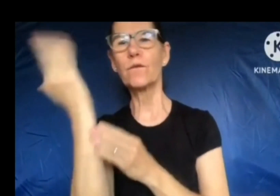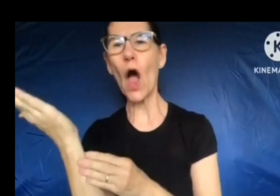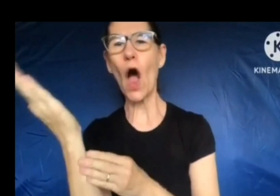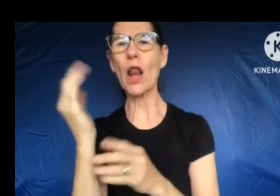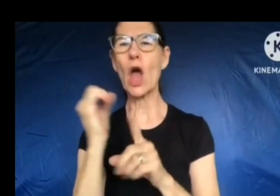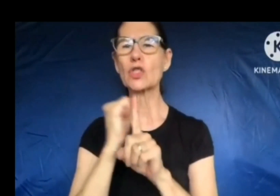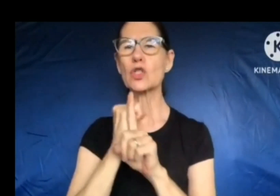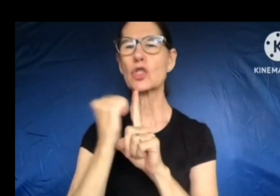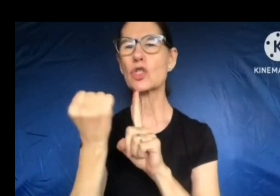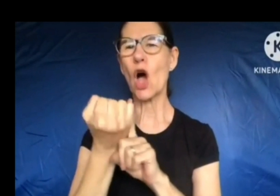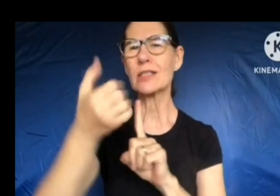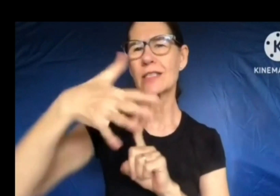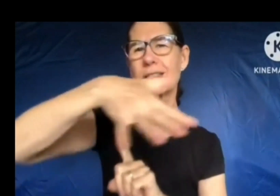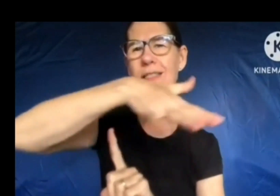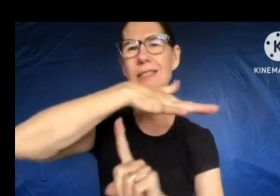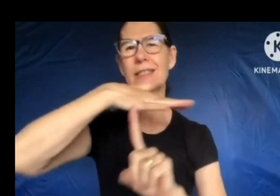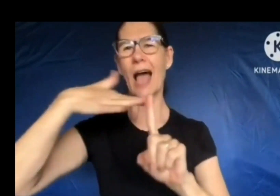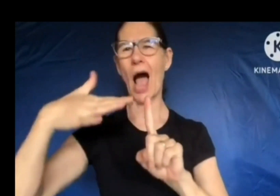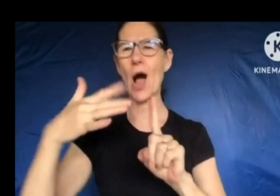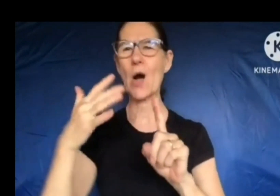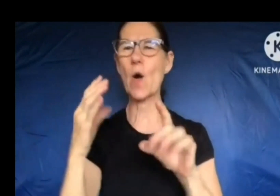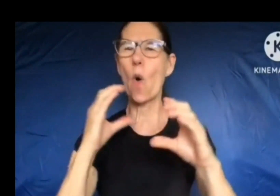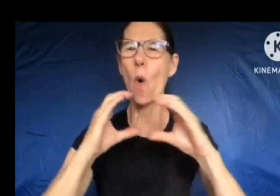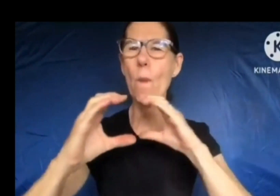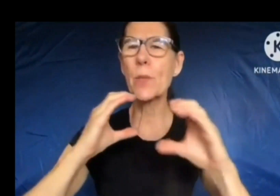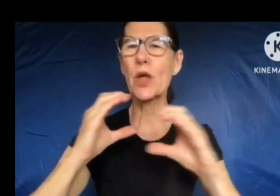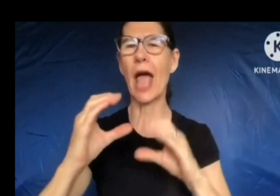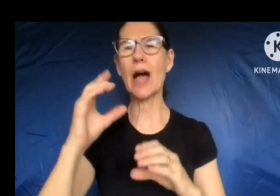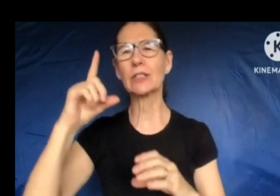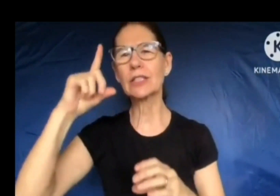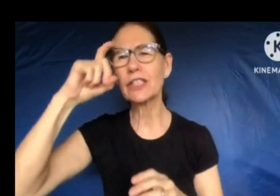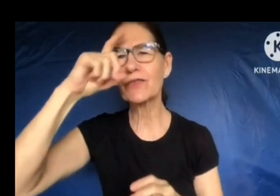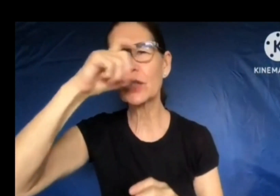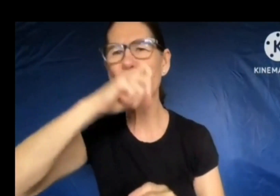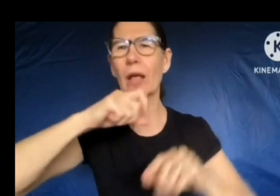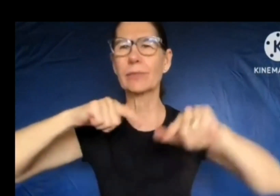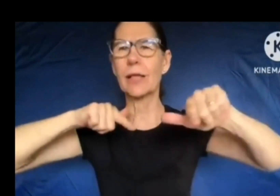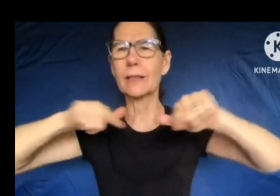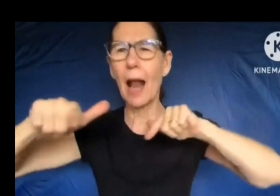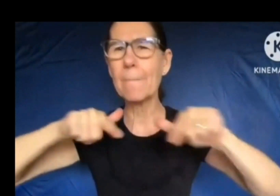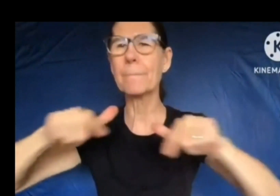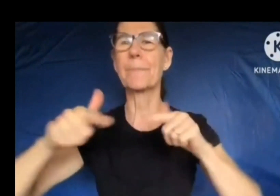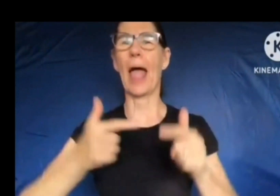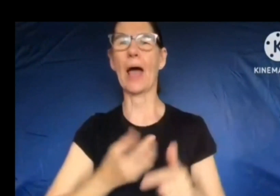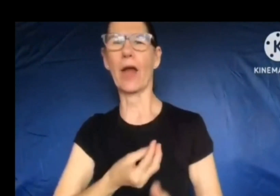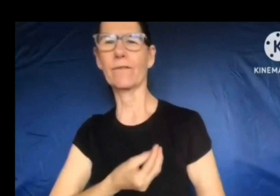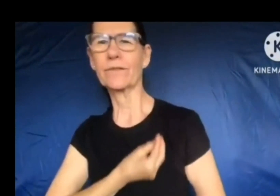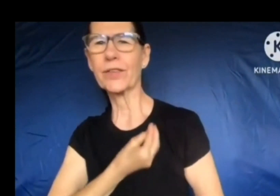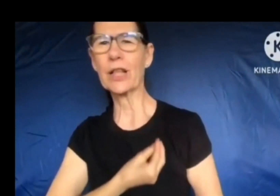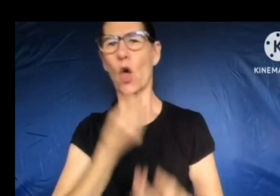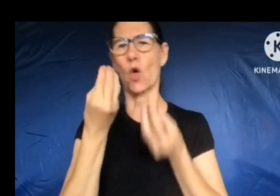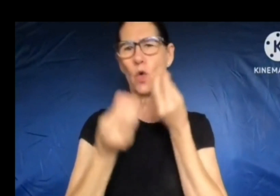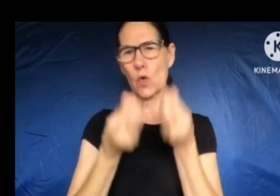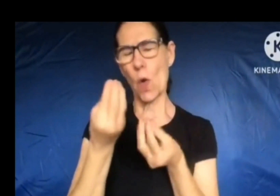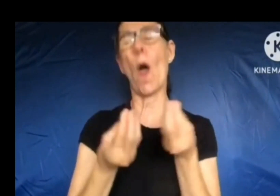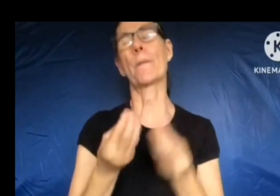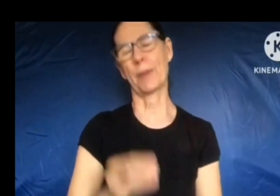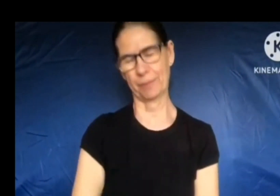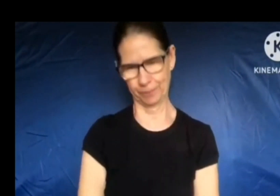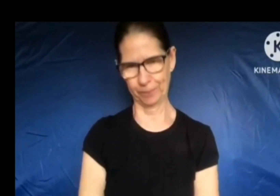Então, perguntaram para mim como que é fora da comunidade surda, como que é a comunicação no trabalho, como que